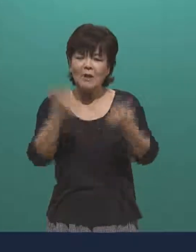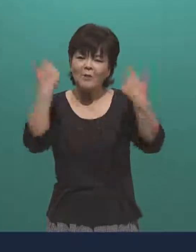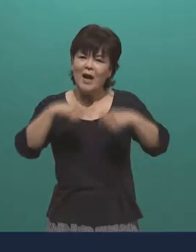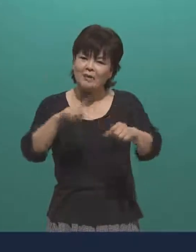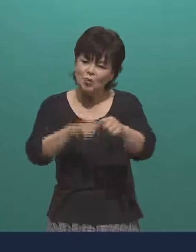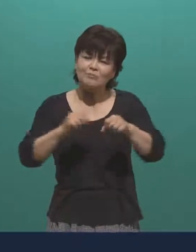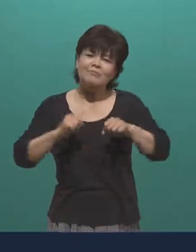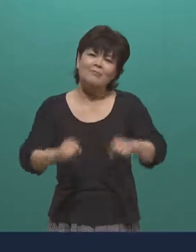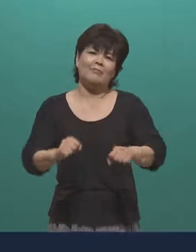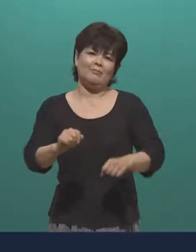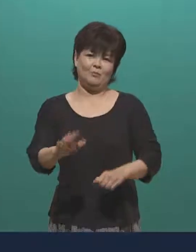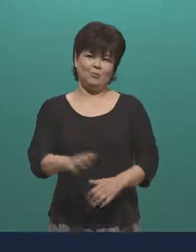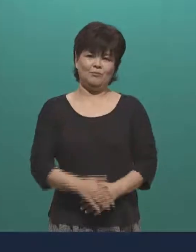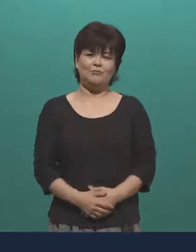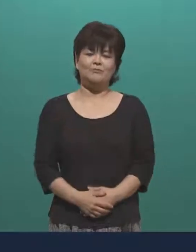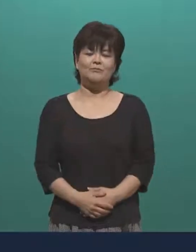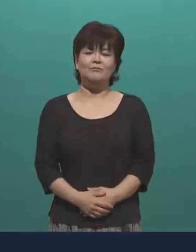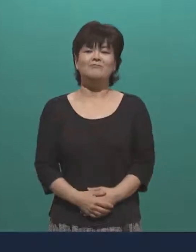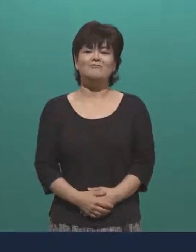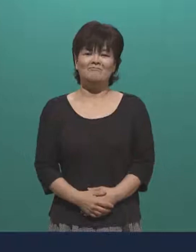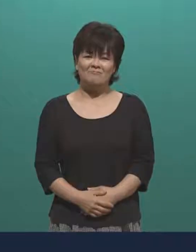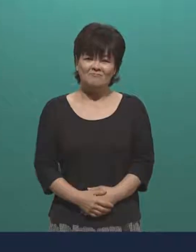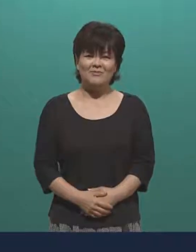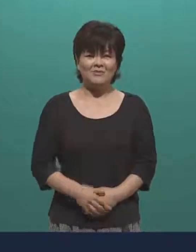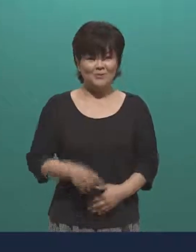に毎年行われているものです。